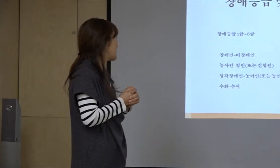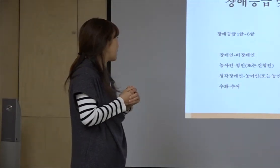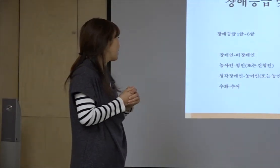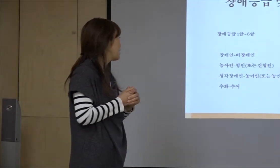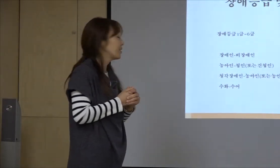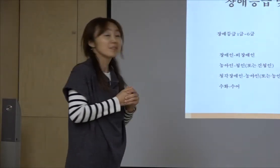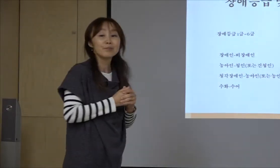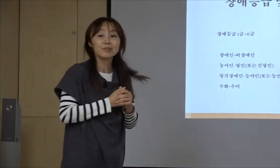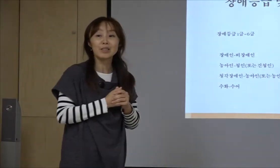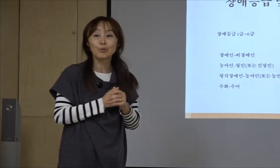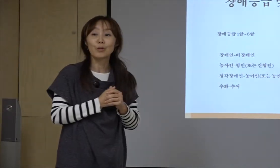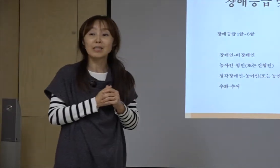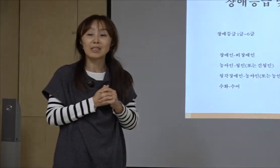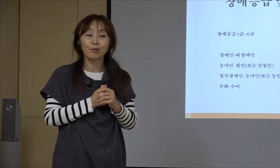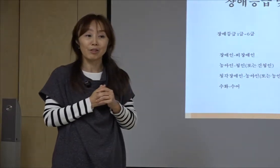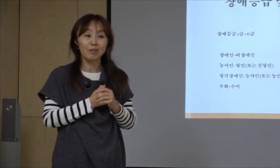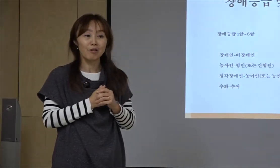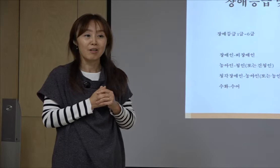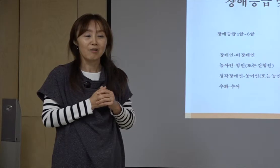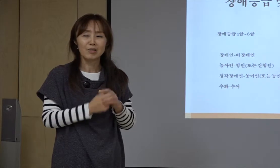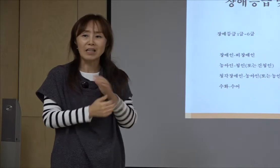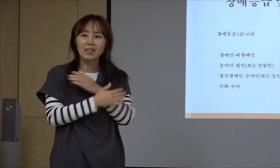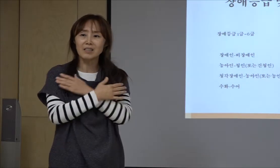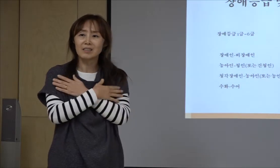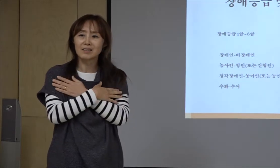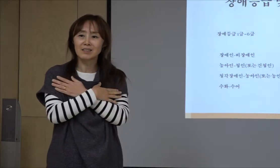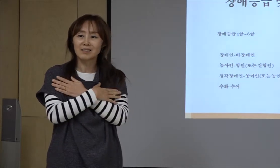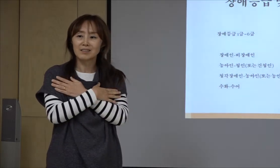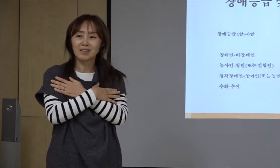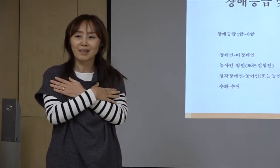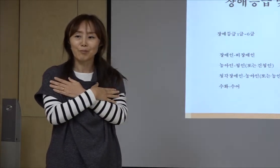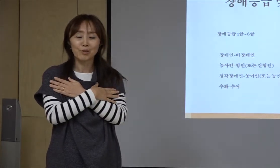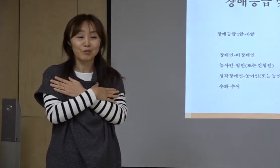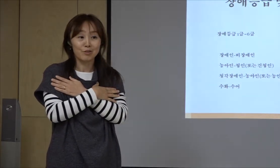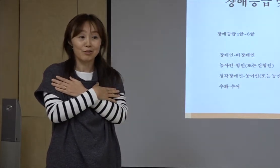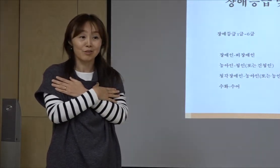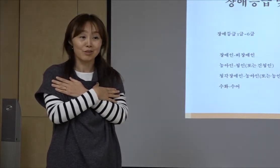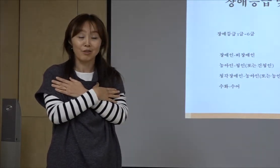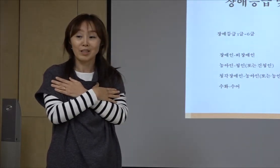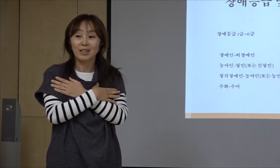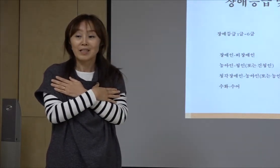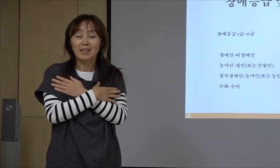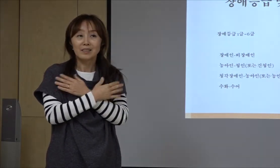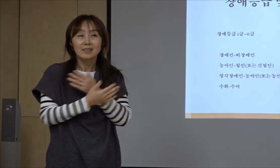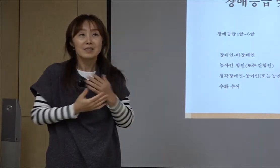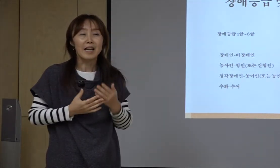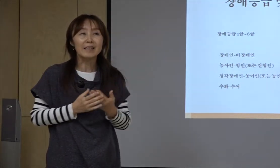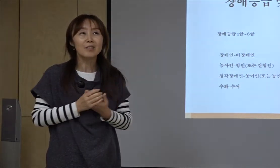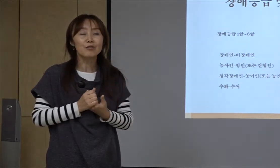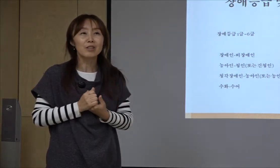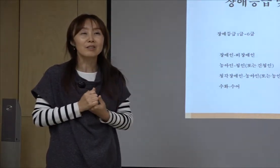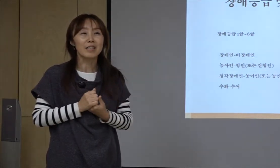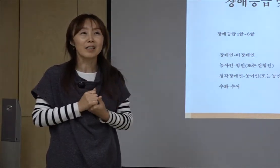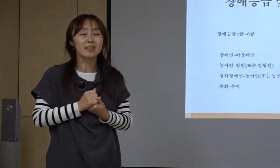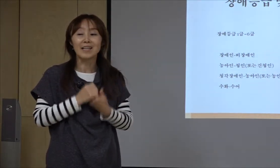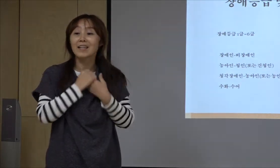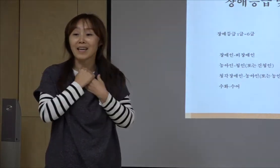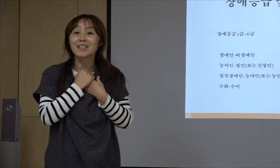괜찮아요. 그분들이 농인이라고 해서 장애인에 대한 뭐 이런 저희가 장애인 중에서 제가 제